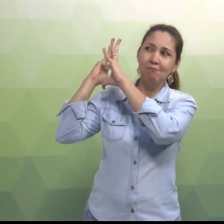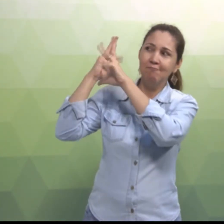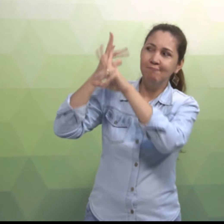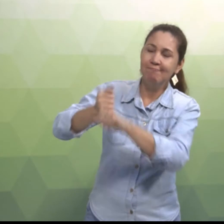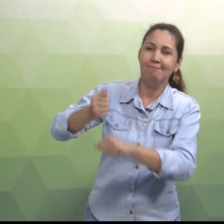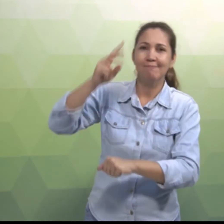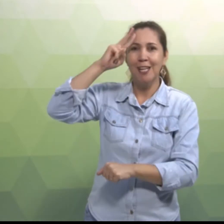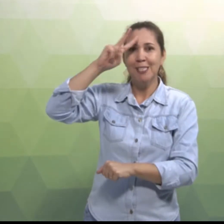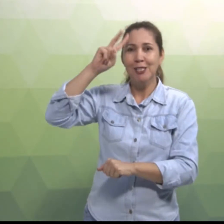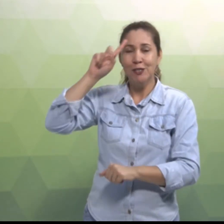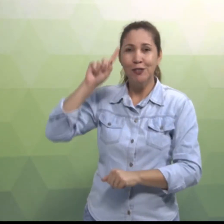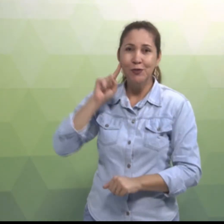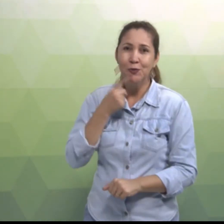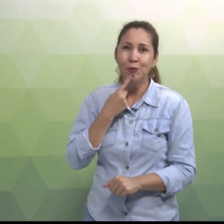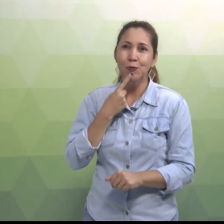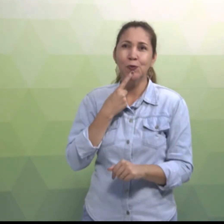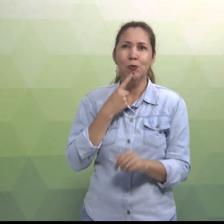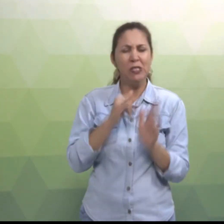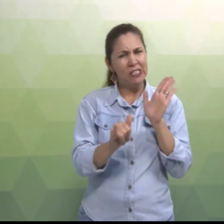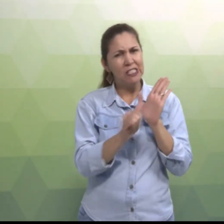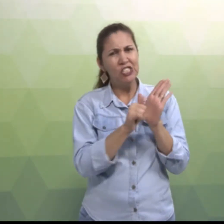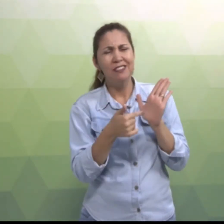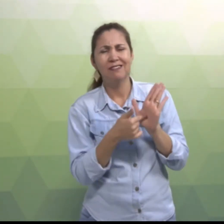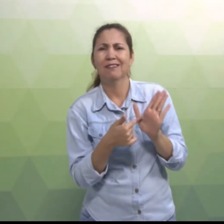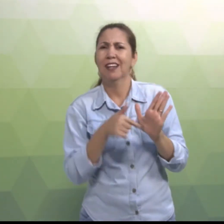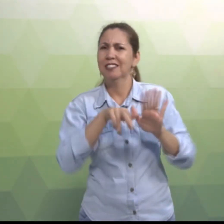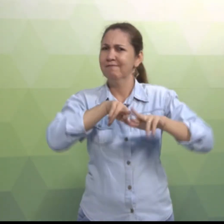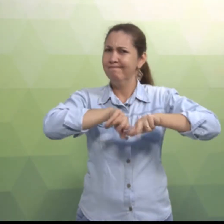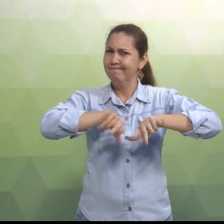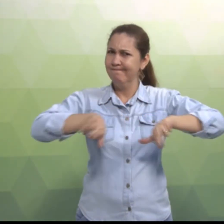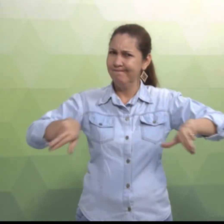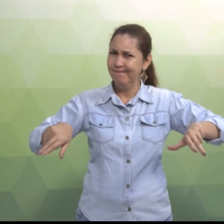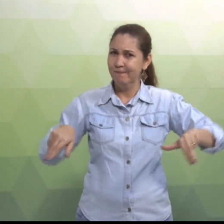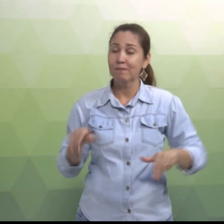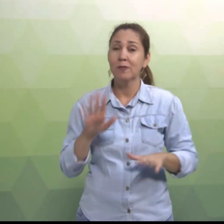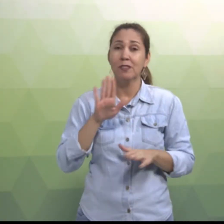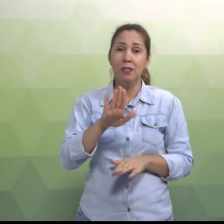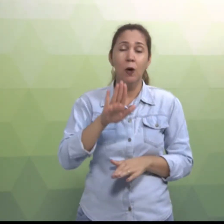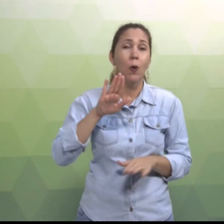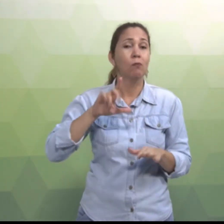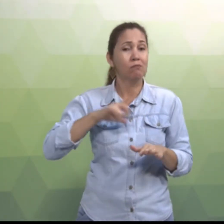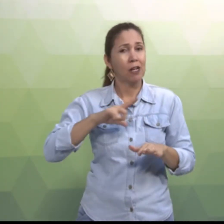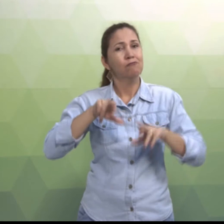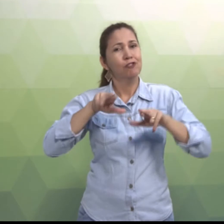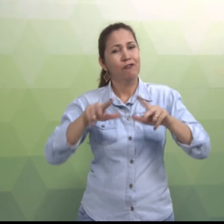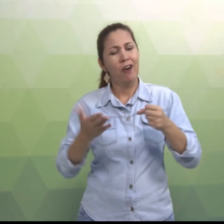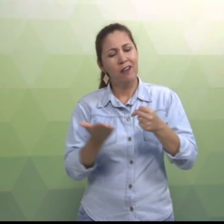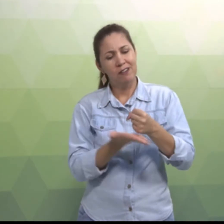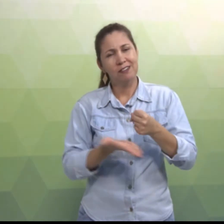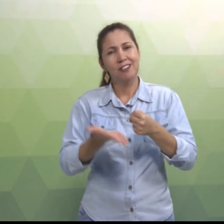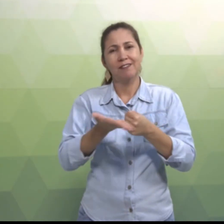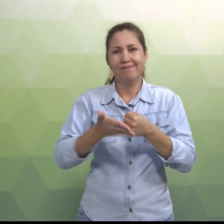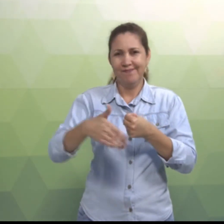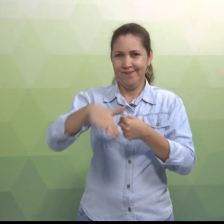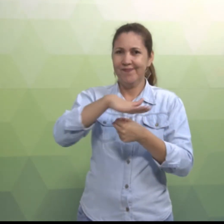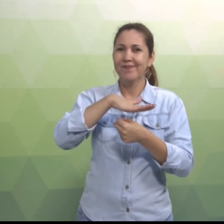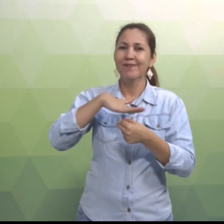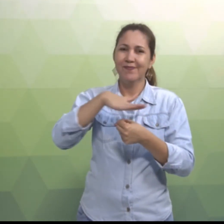pesquisas, trajetória histórica do surdo, identidade, dentre outros. Perceberam a diferença